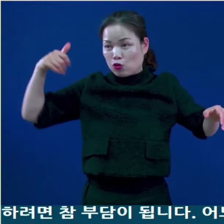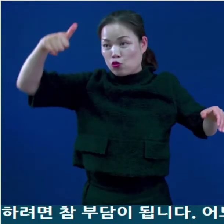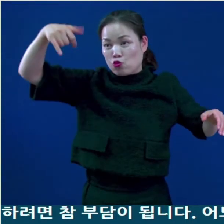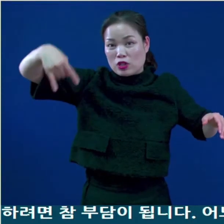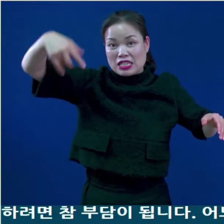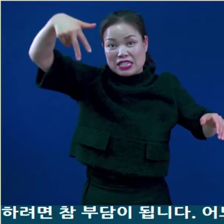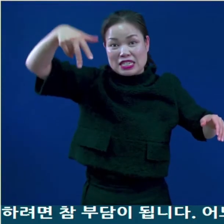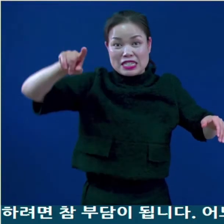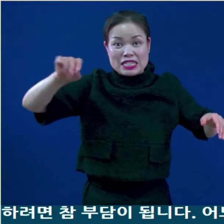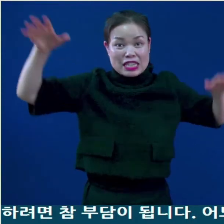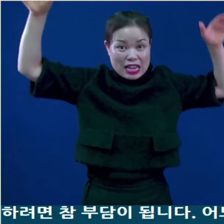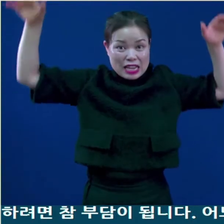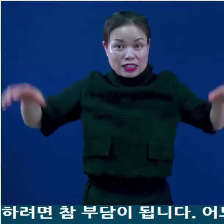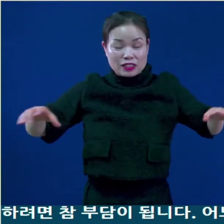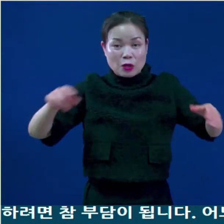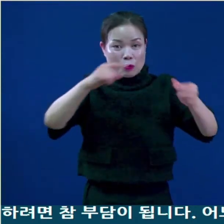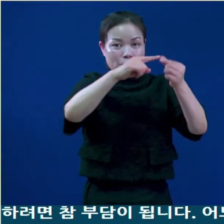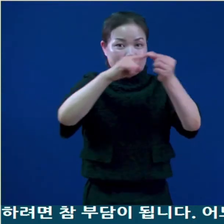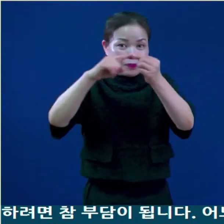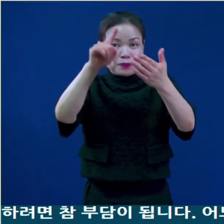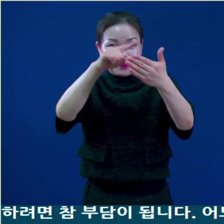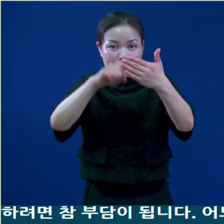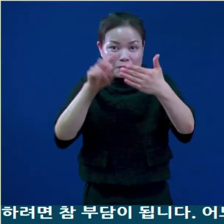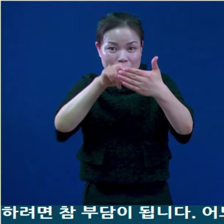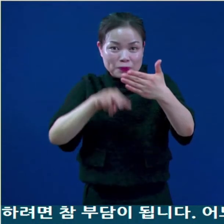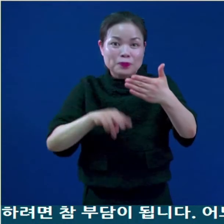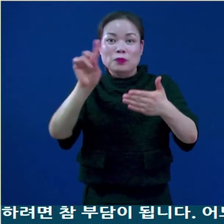휘장이. 근데 휘장에 뭐라고 써 있냐면